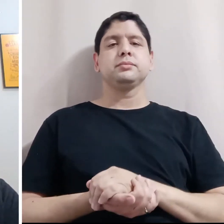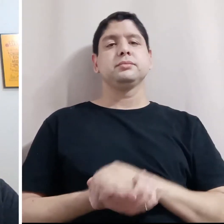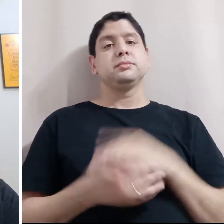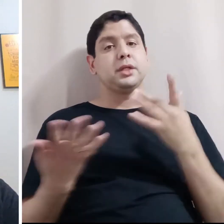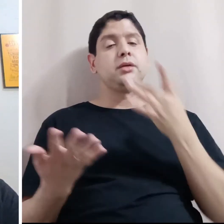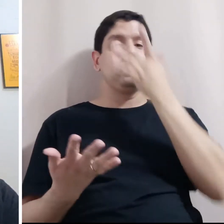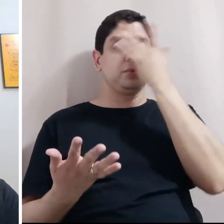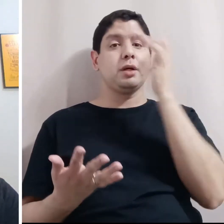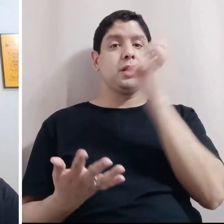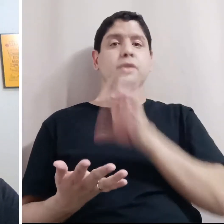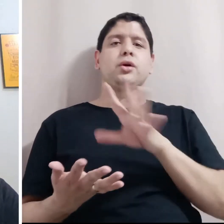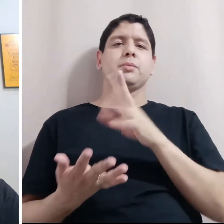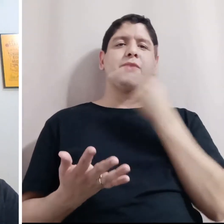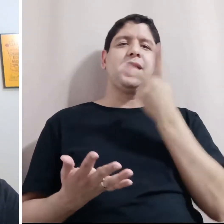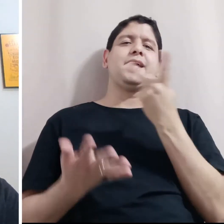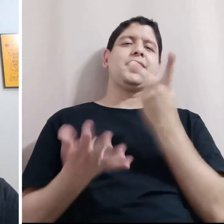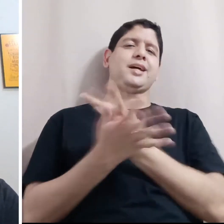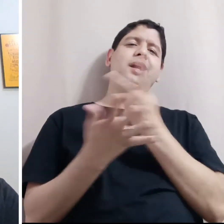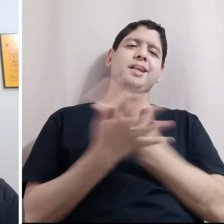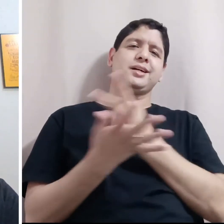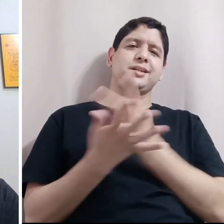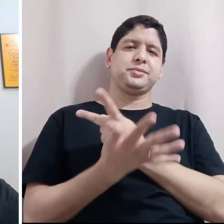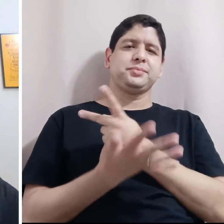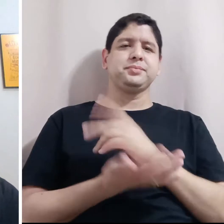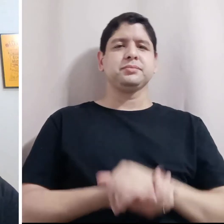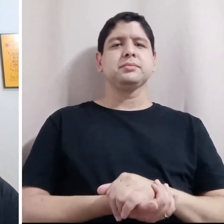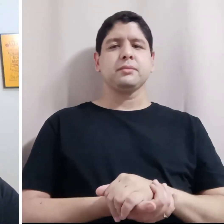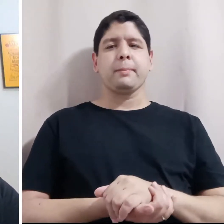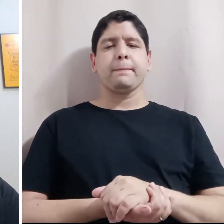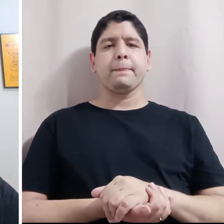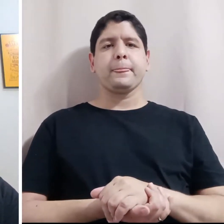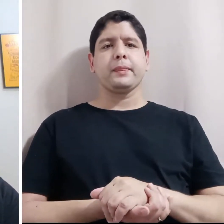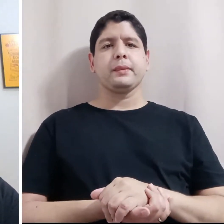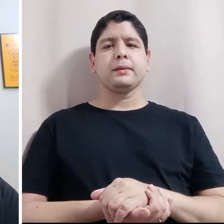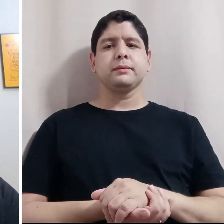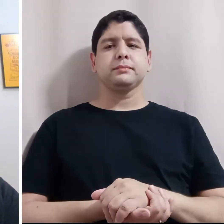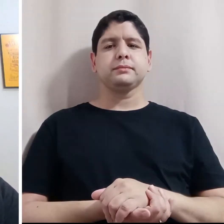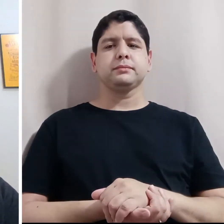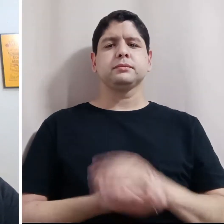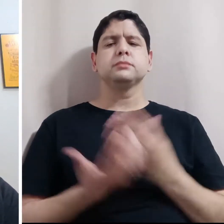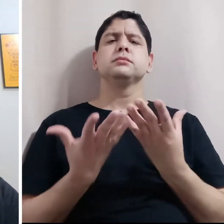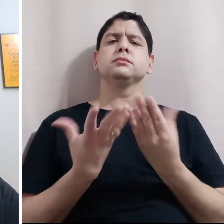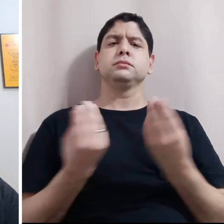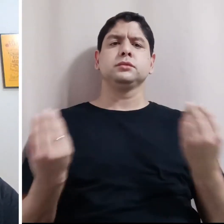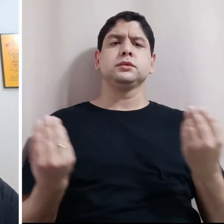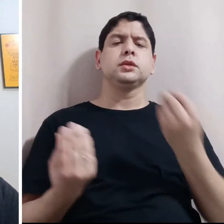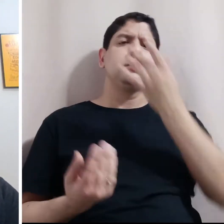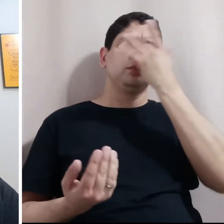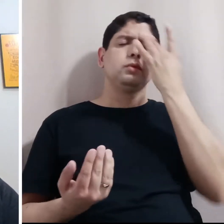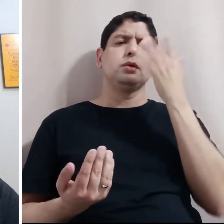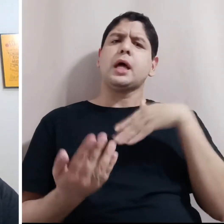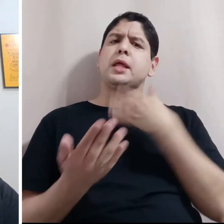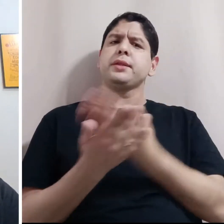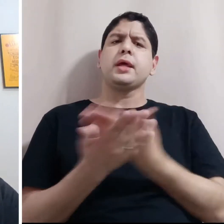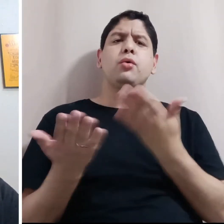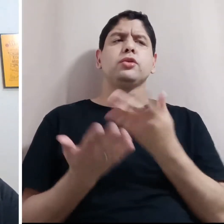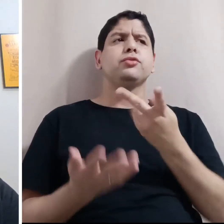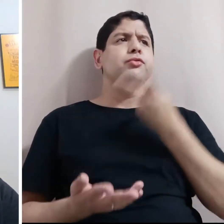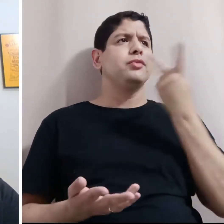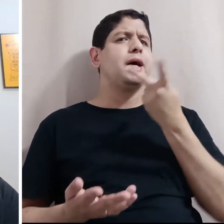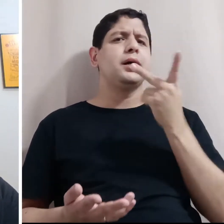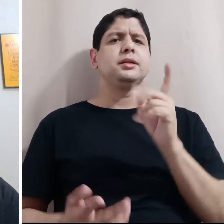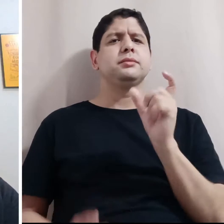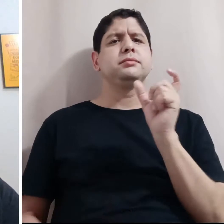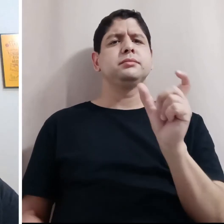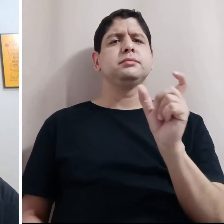Então esse foi o primeiro equívoco. E o outro, que na verdade assim, muitas das vezes a gente ainda continua